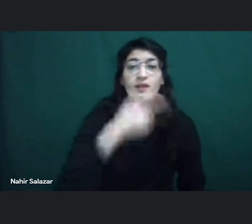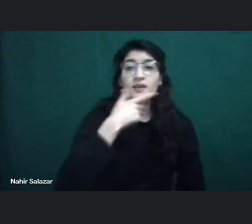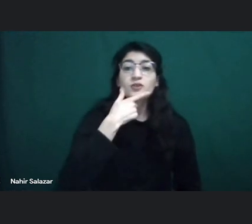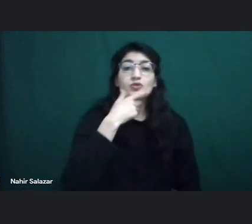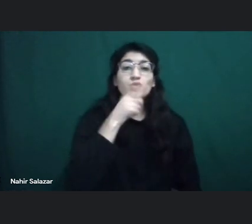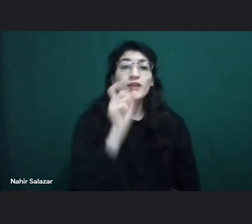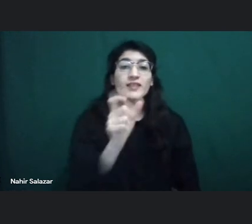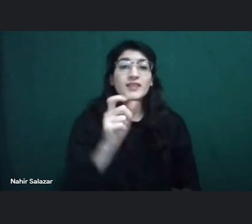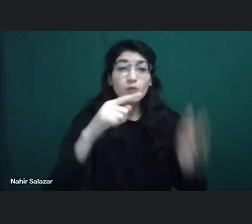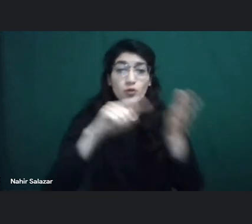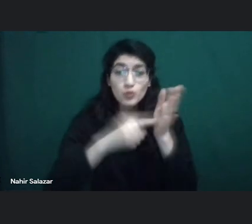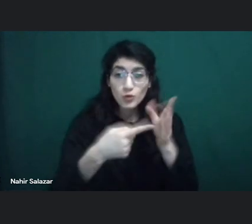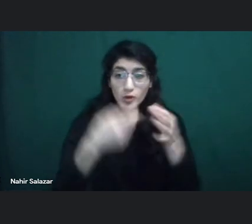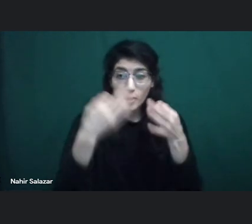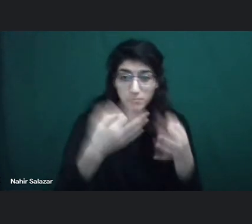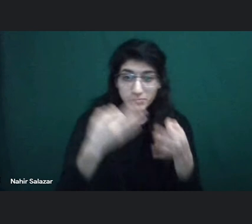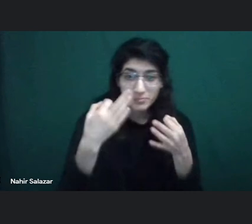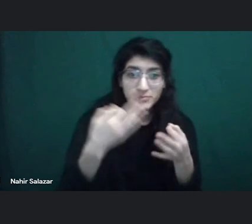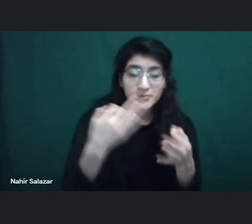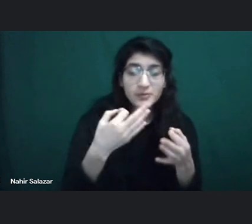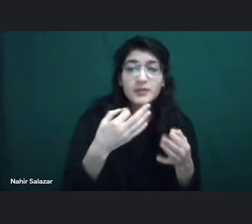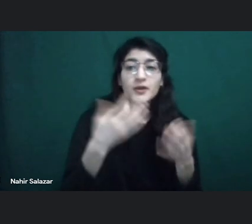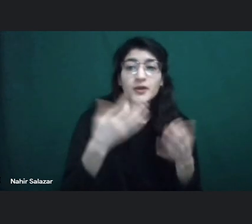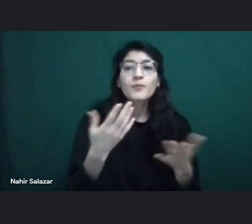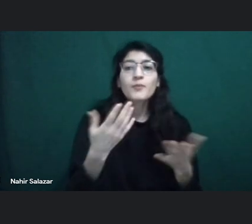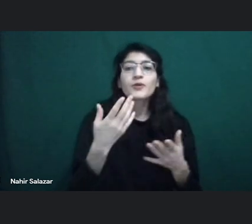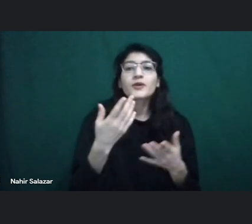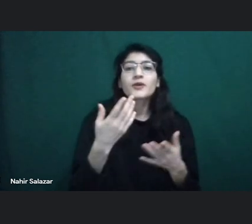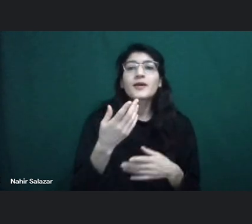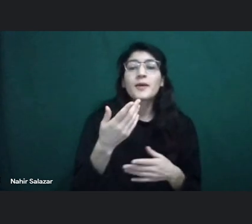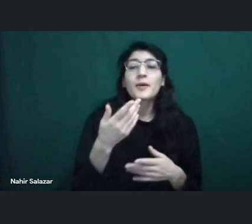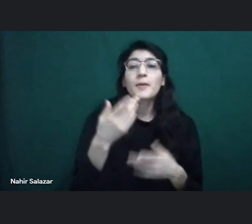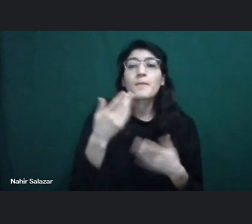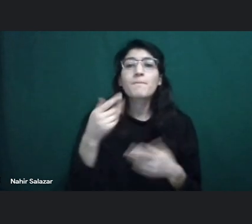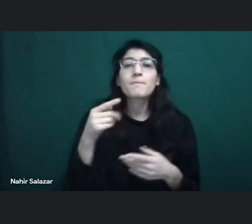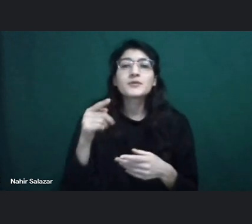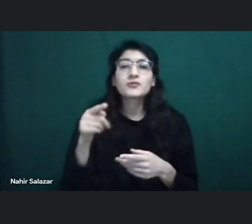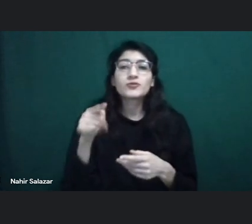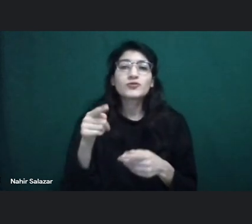Si entrenar o capacitar lo paso a sustantivo, ¿cómo lo traduzco?